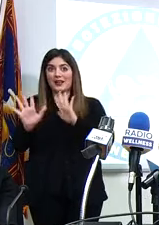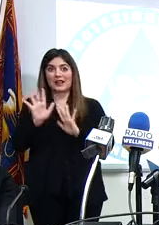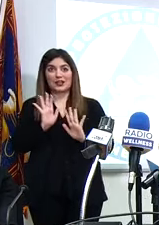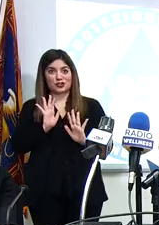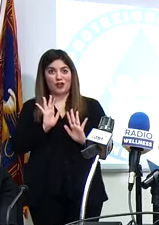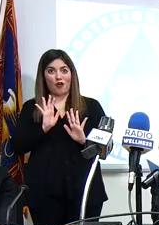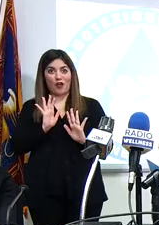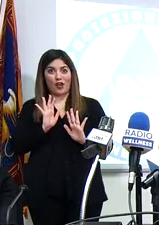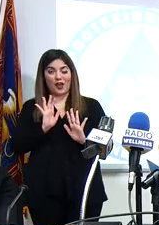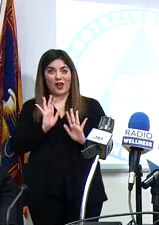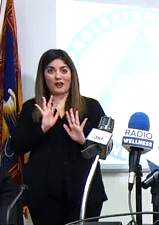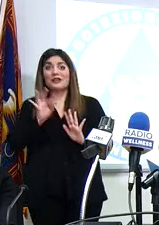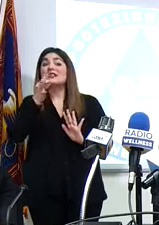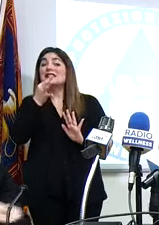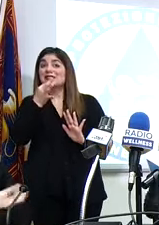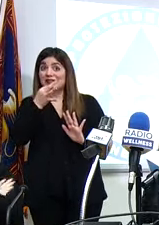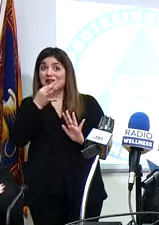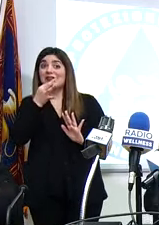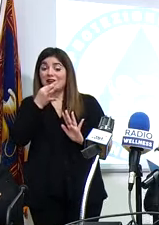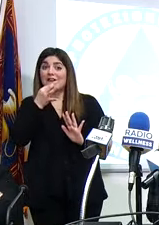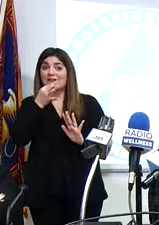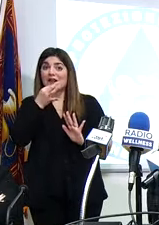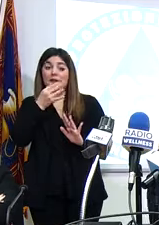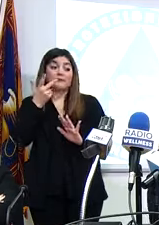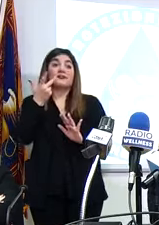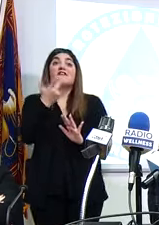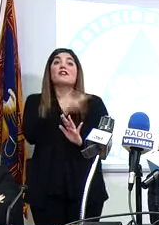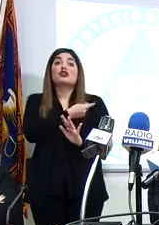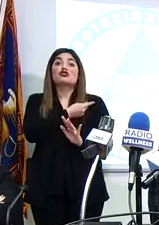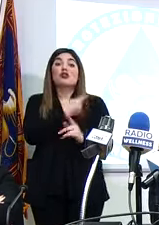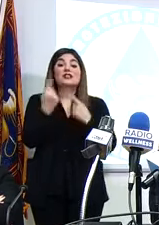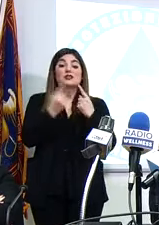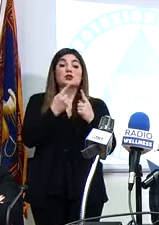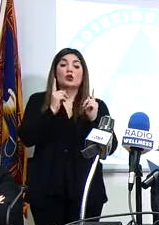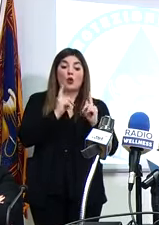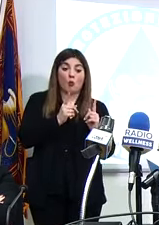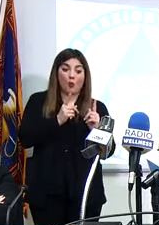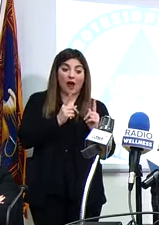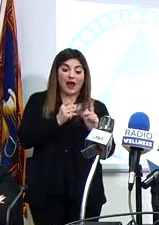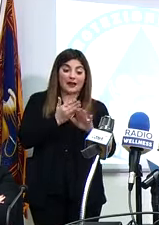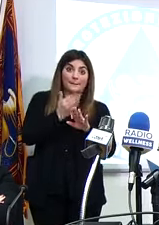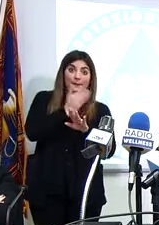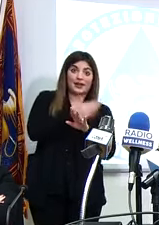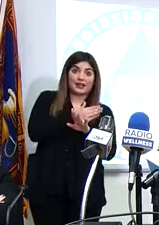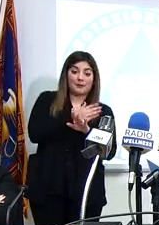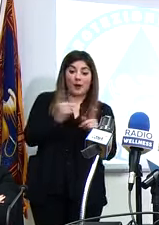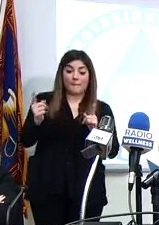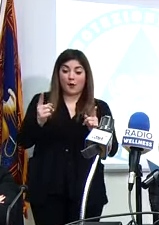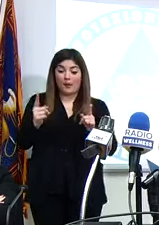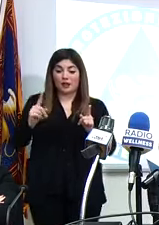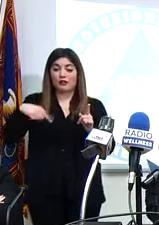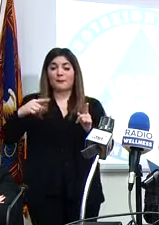basale pre-vaccinazione, e poi partirà con il dopo. Quindi volevamo fare una sorpresa un altro giorno. Ah, beh,